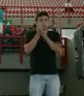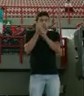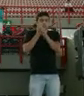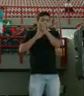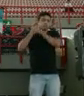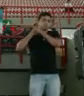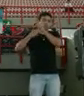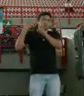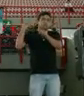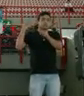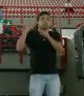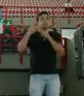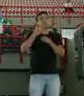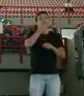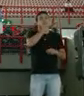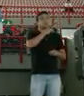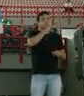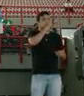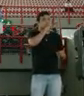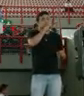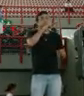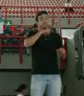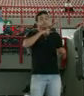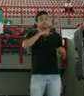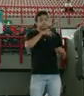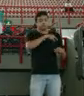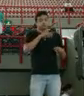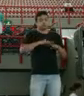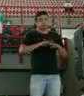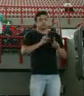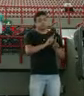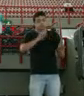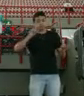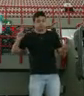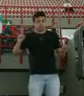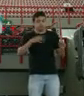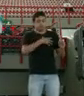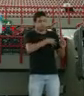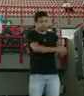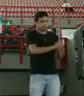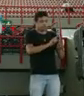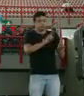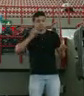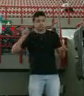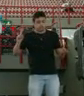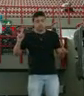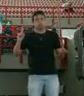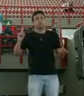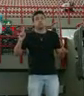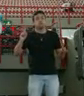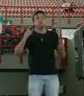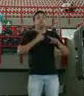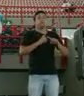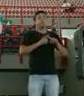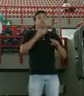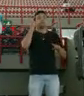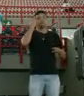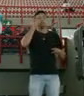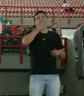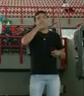anos atrás, os pais eram mais distantes dos filhos. O pai